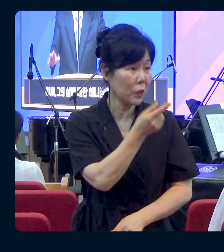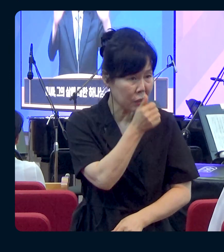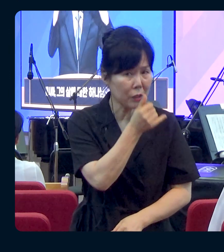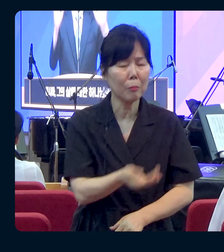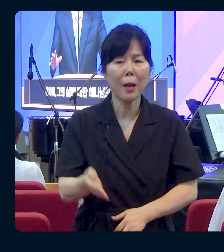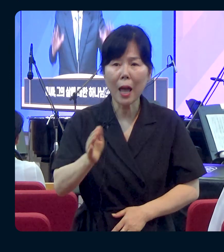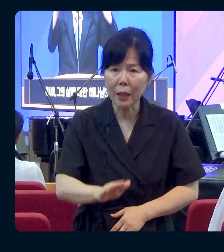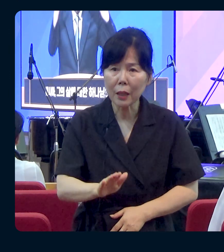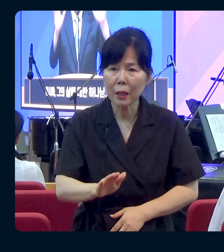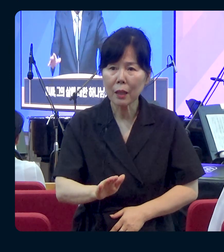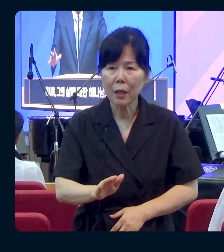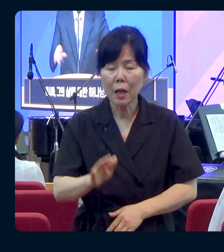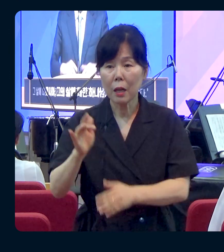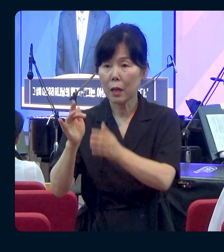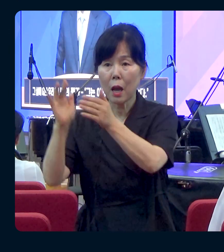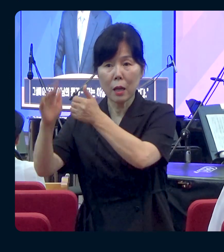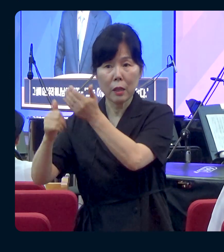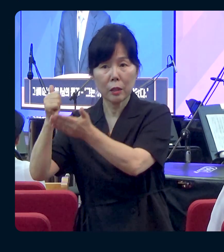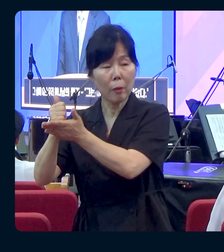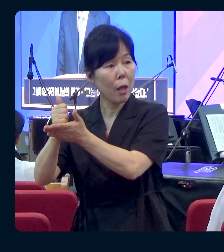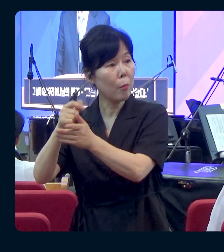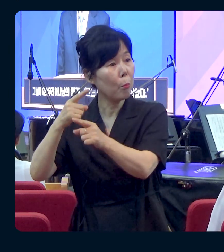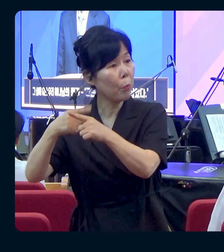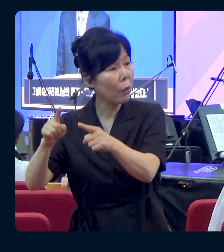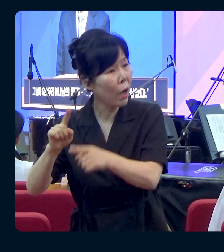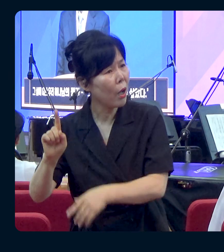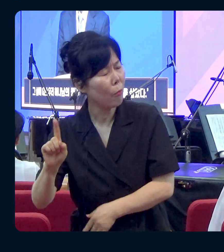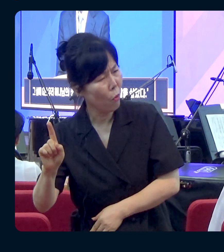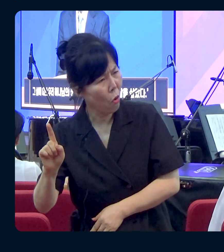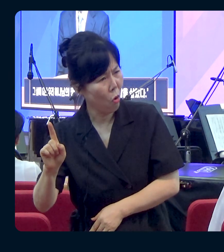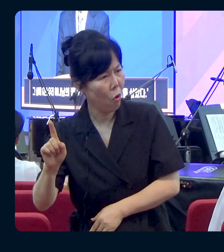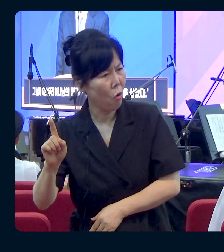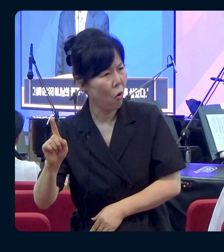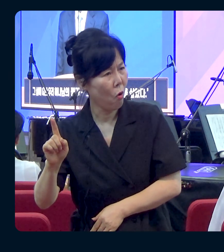그러나 그 삶에 대한 우리 하나님의 평가는